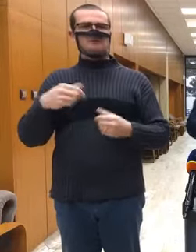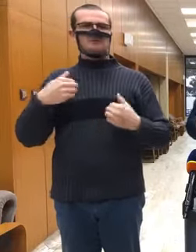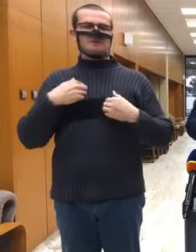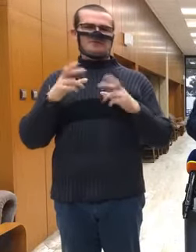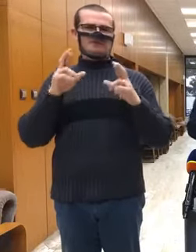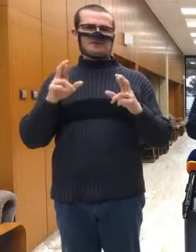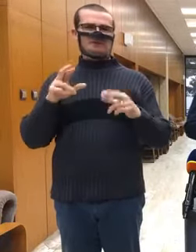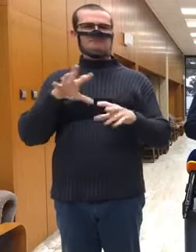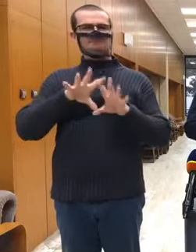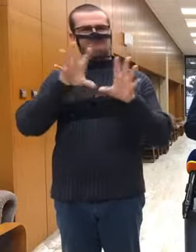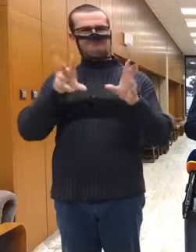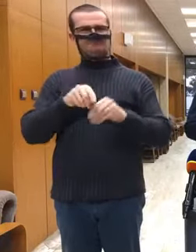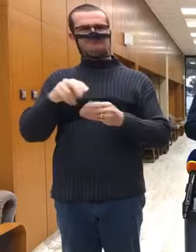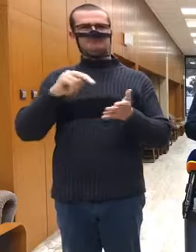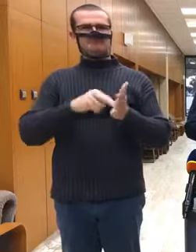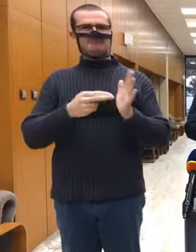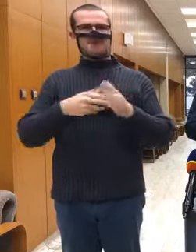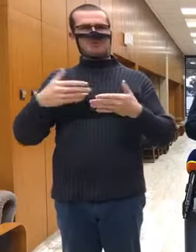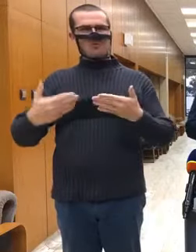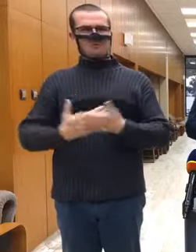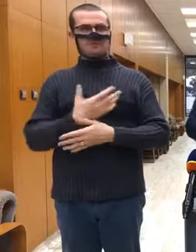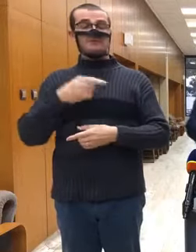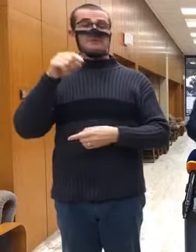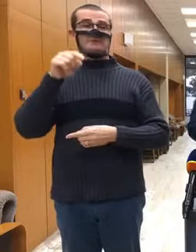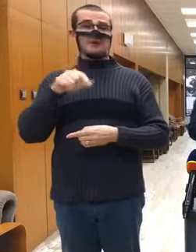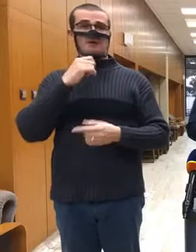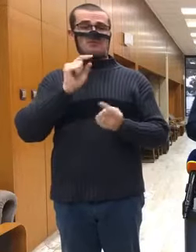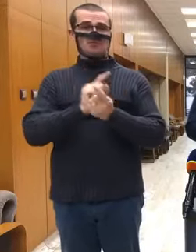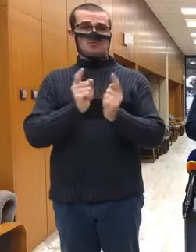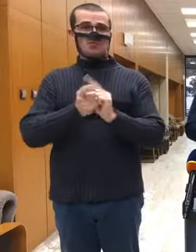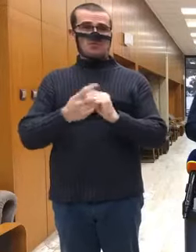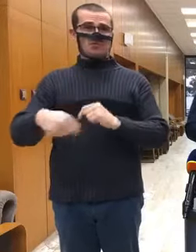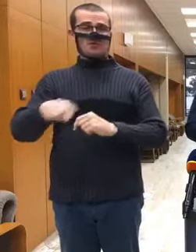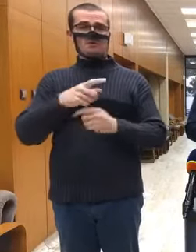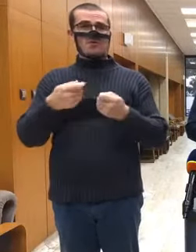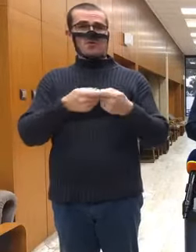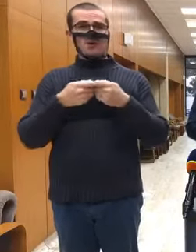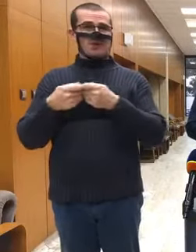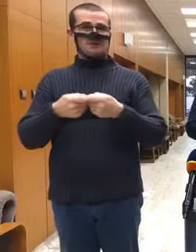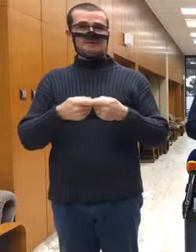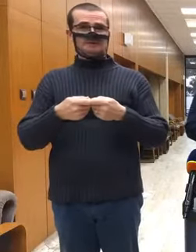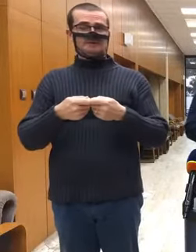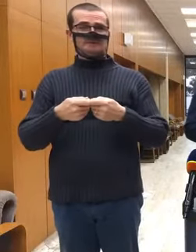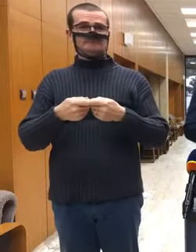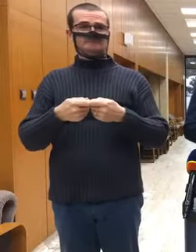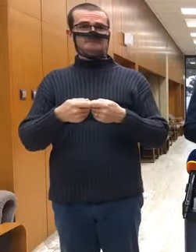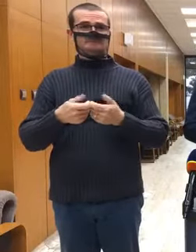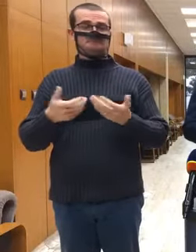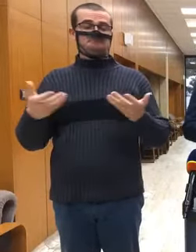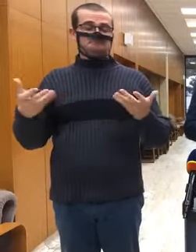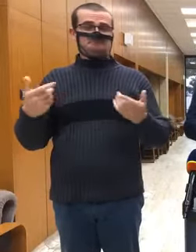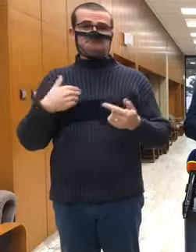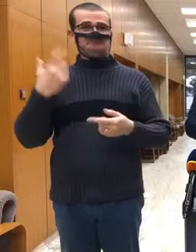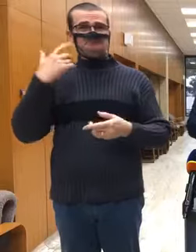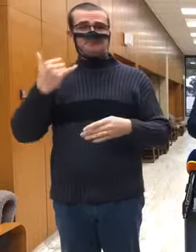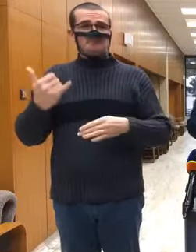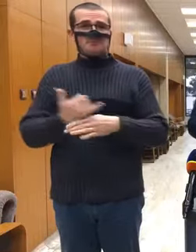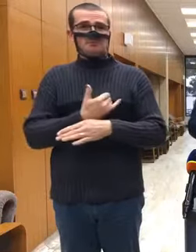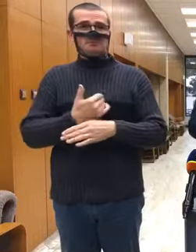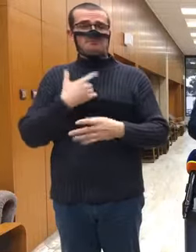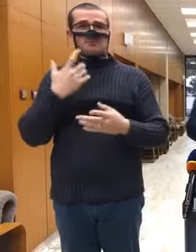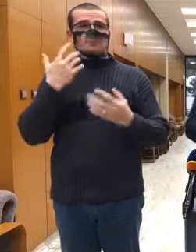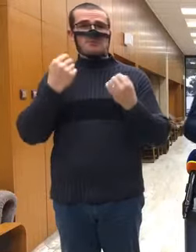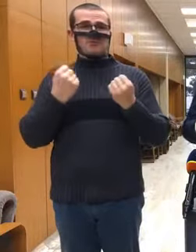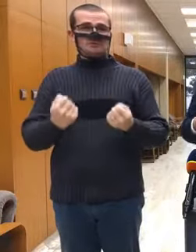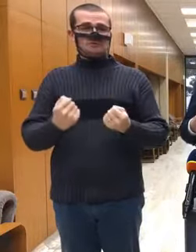že v rámci plánu obnovy. Taká je aj dohoda na koalícii a nemám pochybnosti, že by nebola dodržaná,